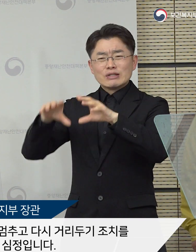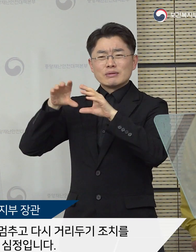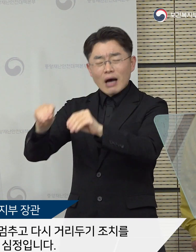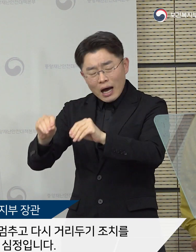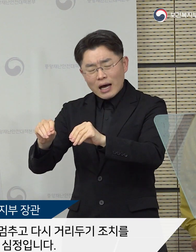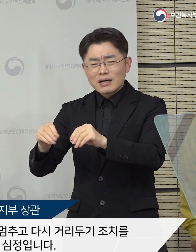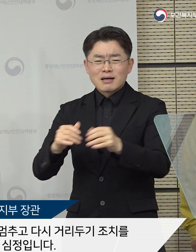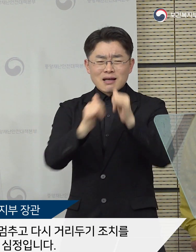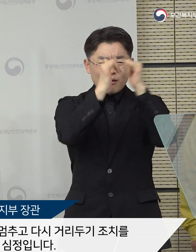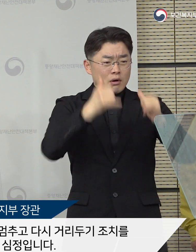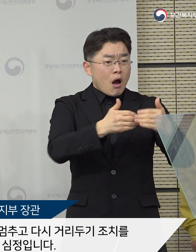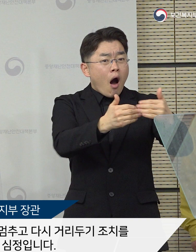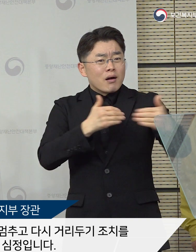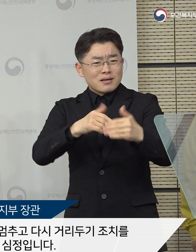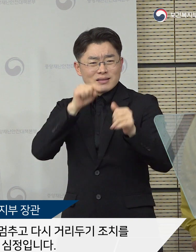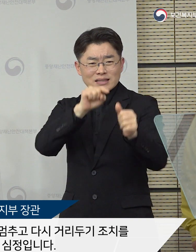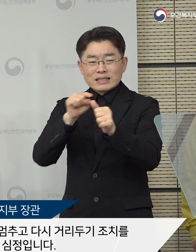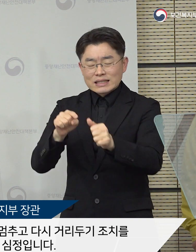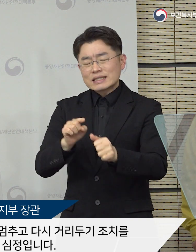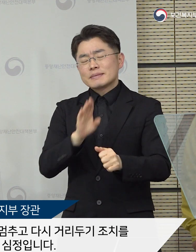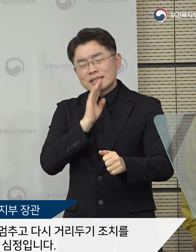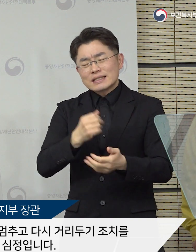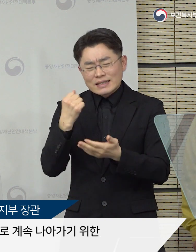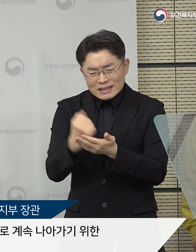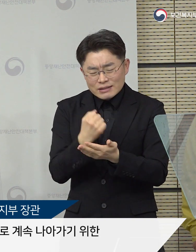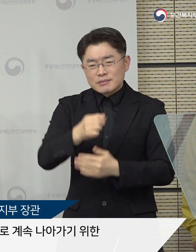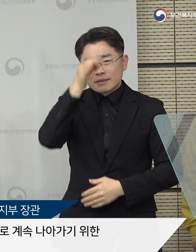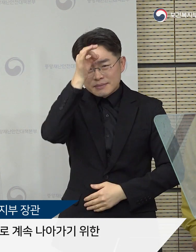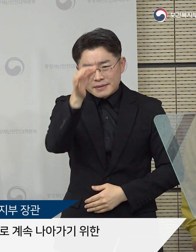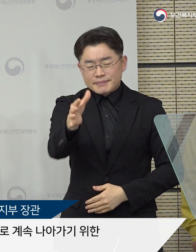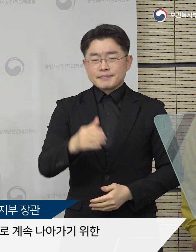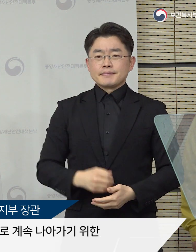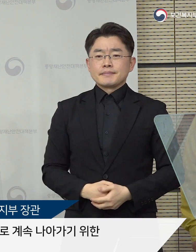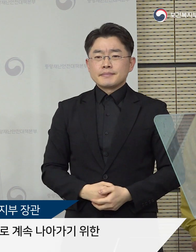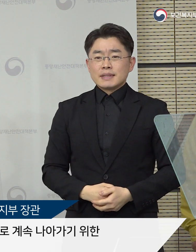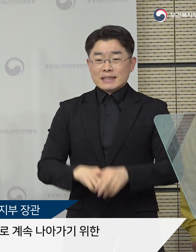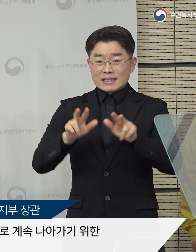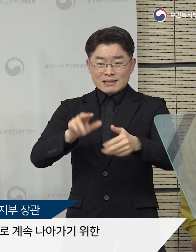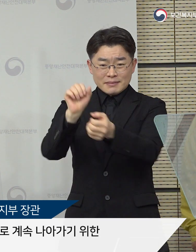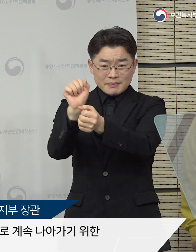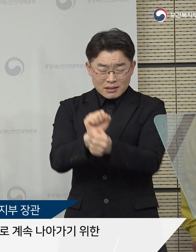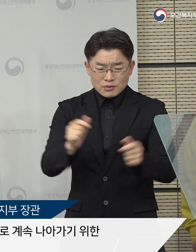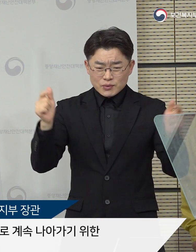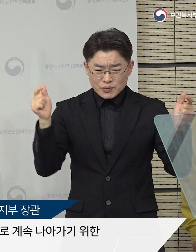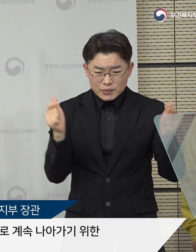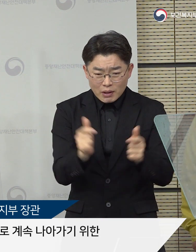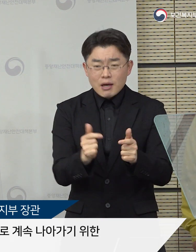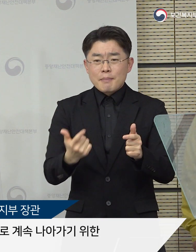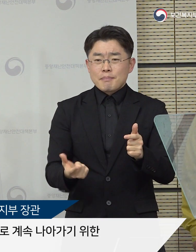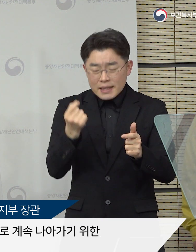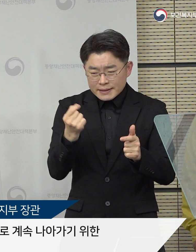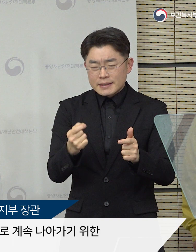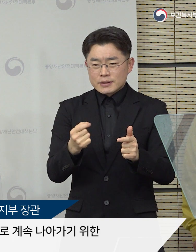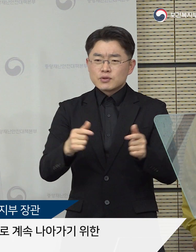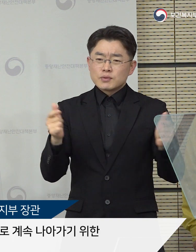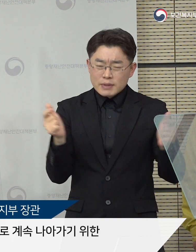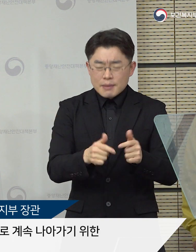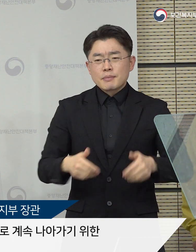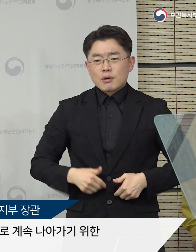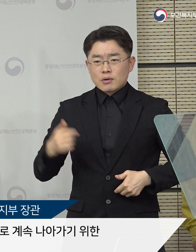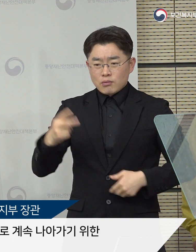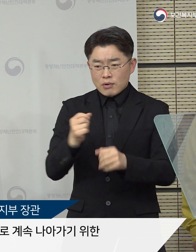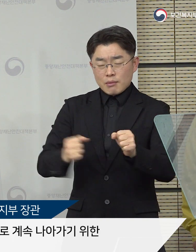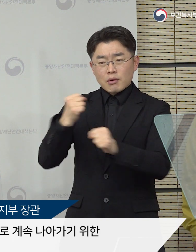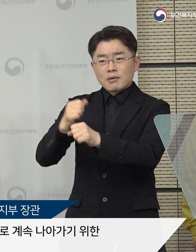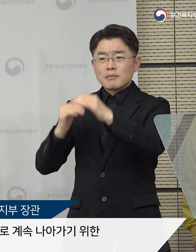진심으로 죄송스럽고 안타까운 심정입니다. 현재 위기를 빠르게 안정화하고 일상 회복으로 계속